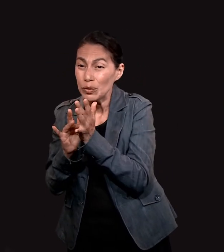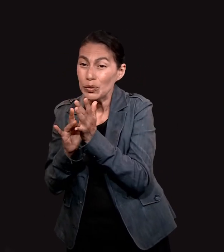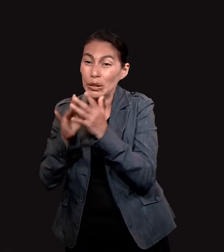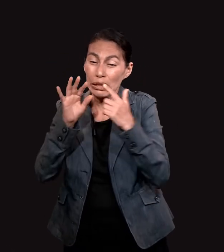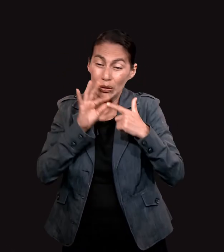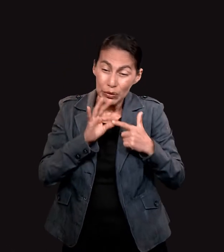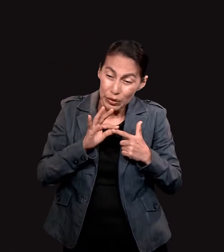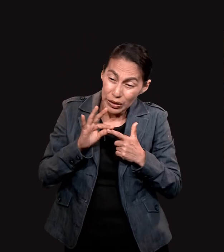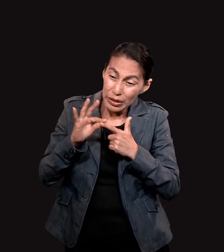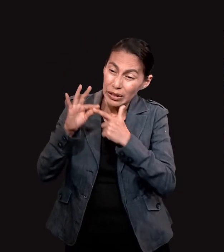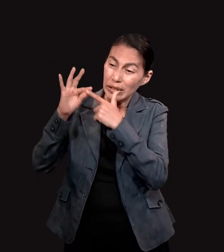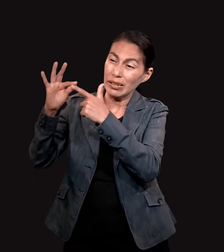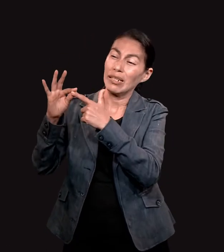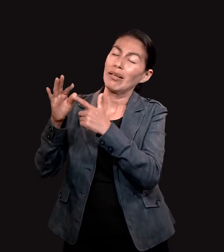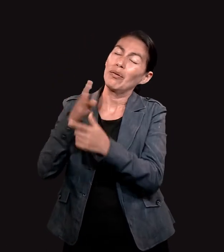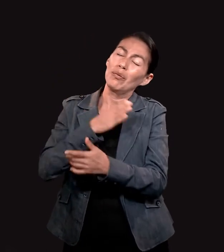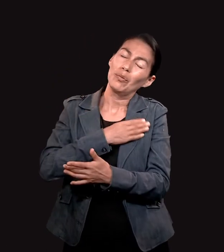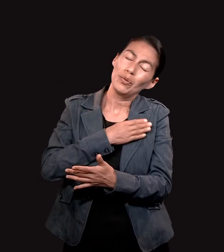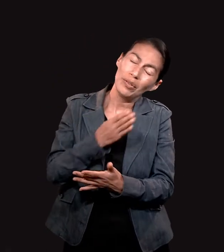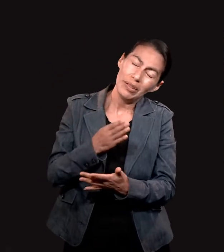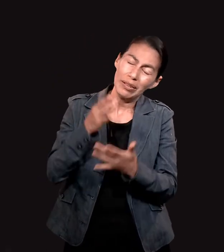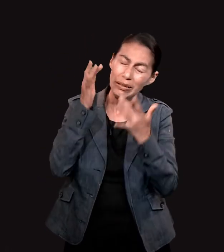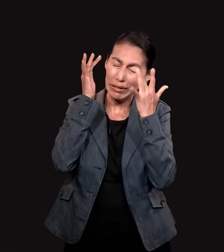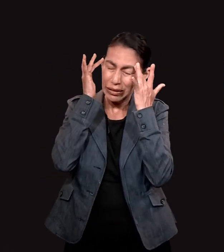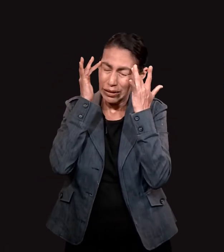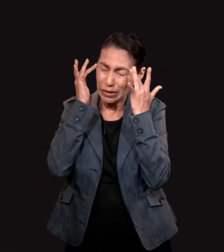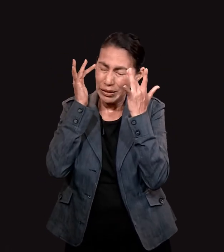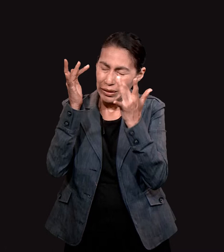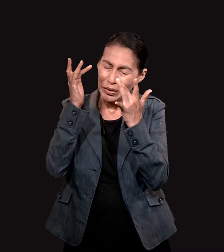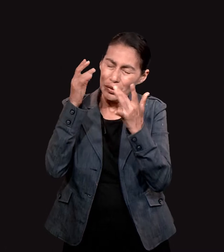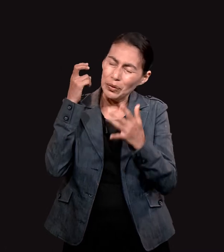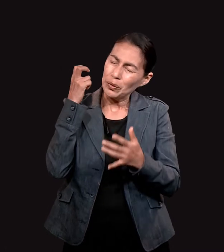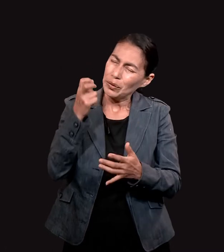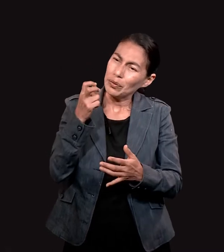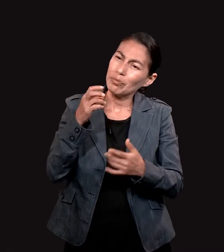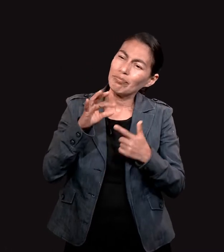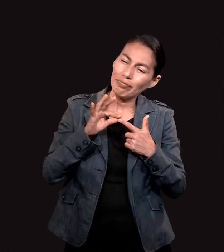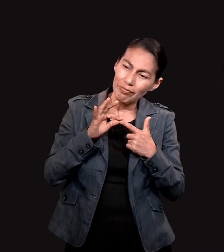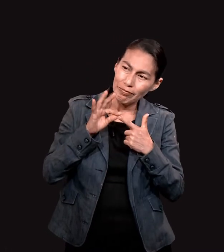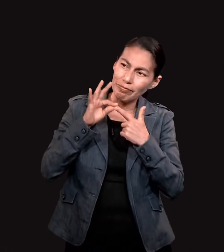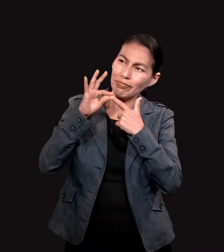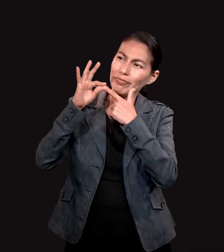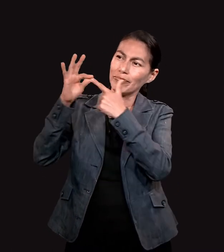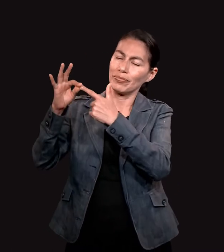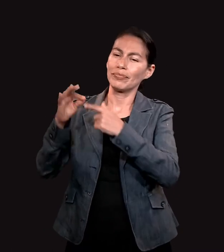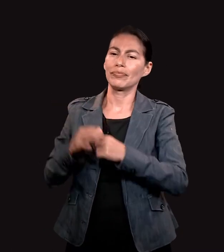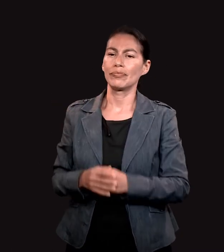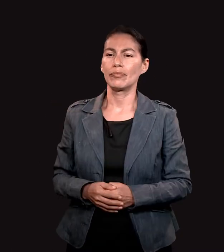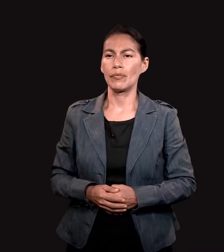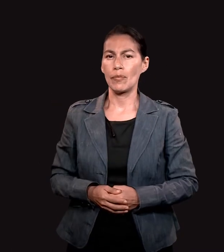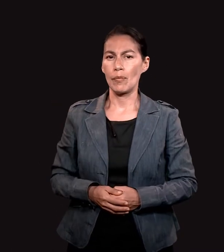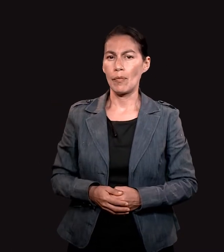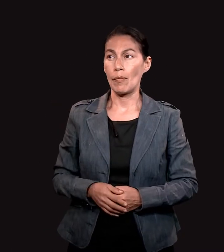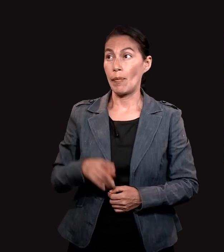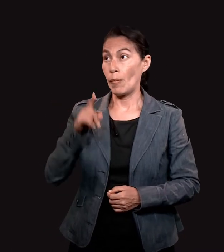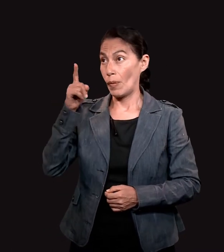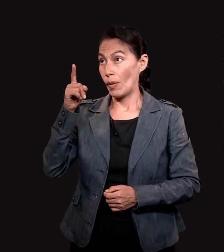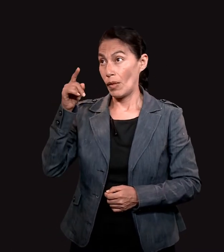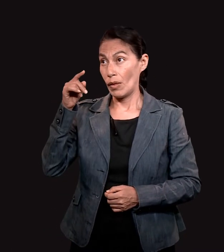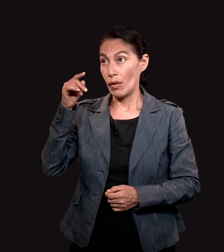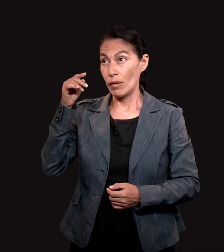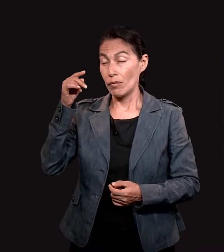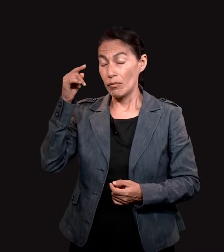debe guiarnos en la oración. Ese Espíritu de bondad, de pureza, de santidad, debe guiarnos en la